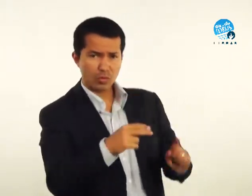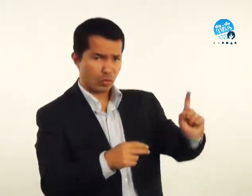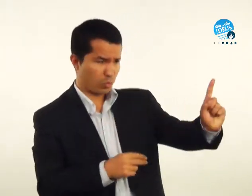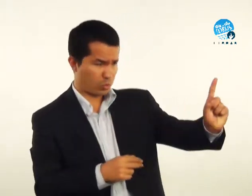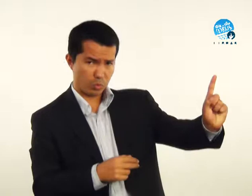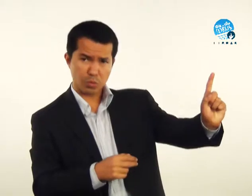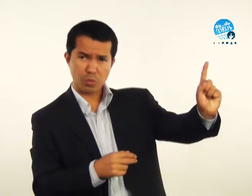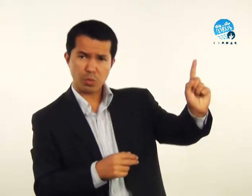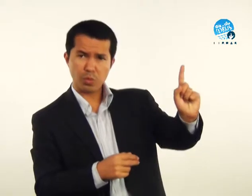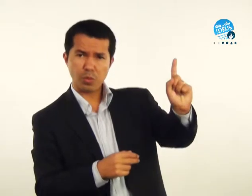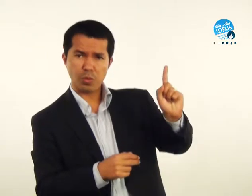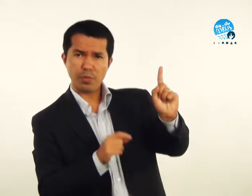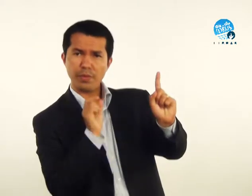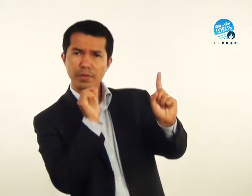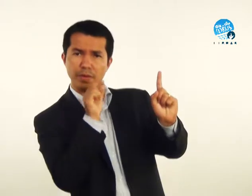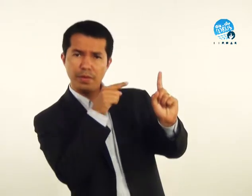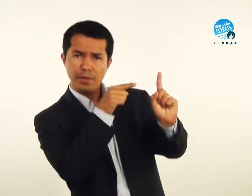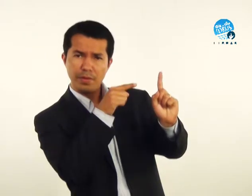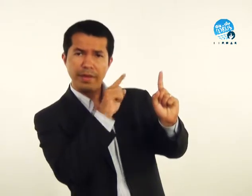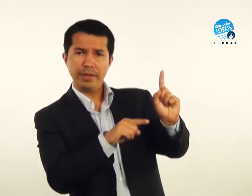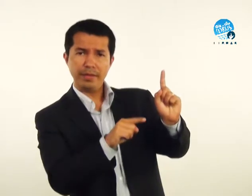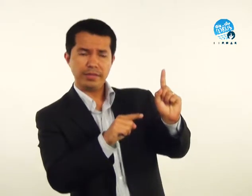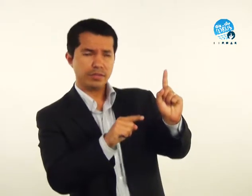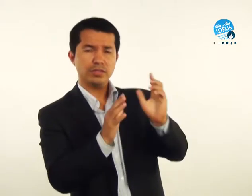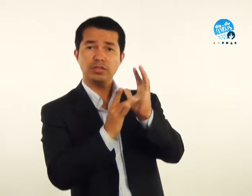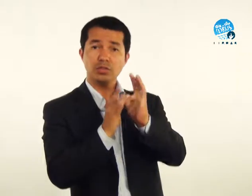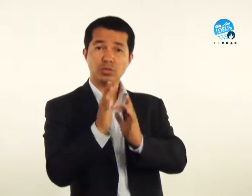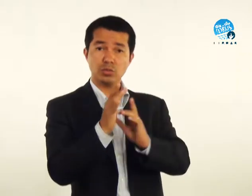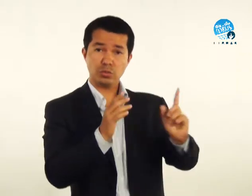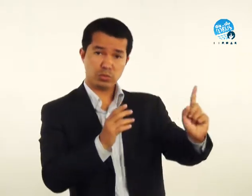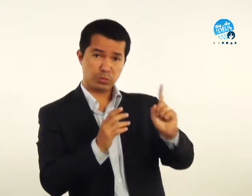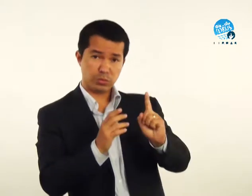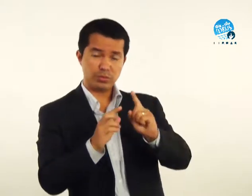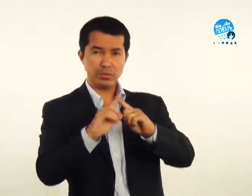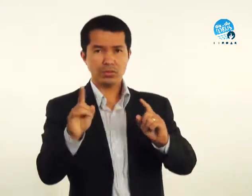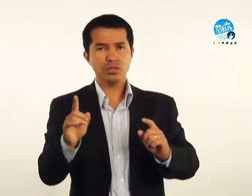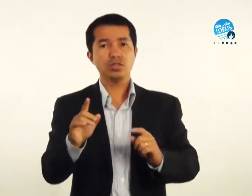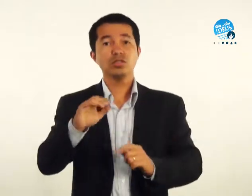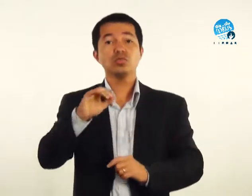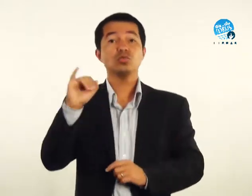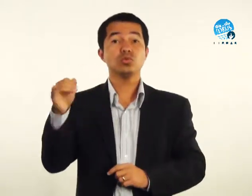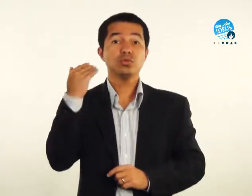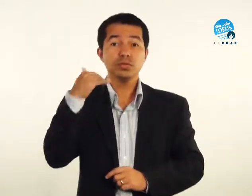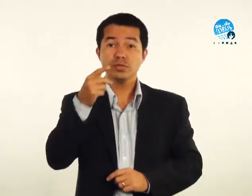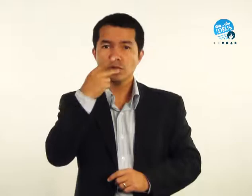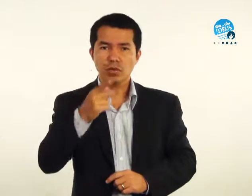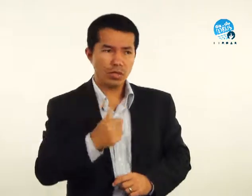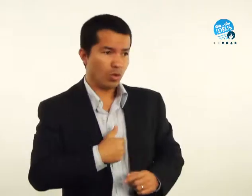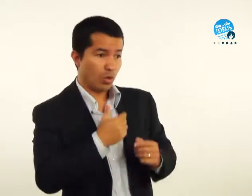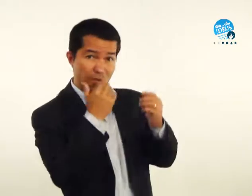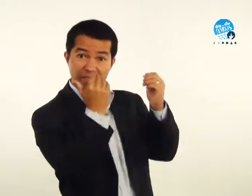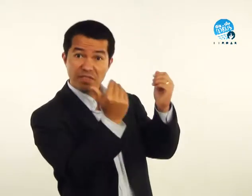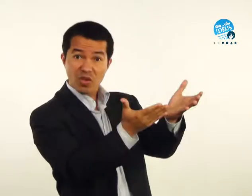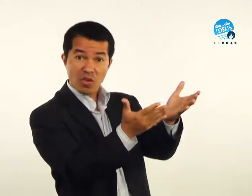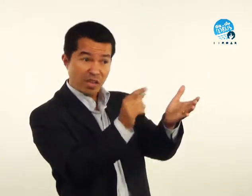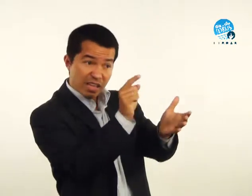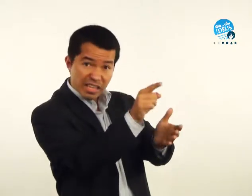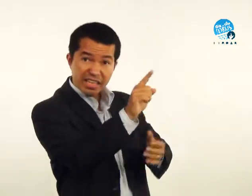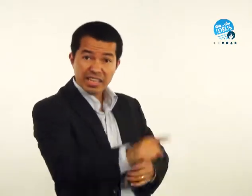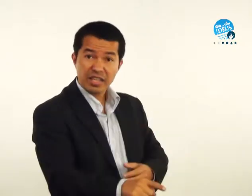Deus que tira o pecado do mundo. Eu estava falando a respeito dele quando disse: depois de mim vem um homem que é mais importante do que